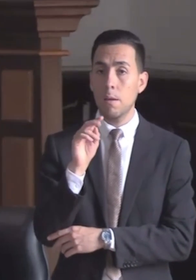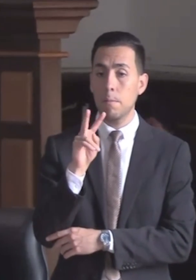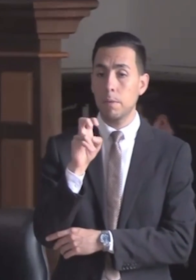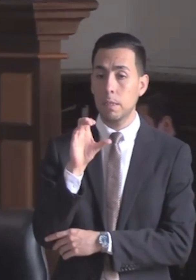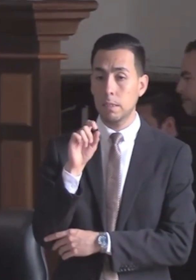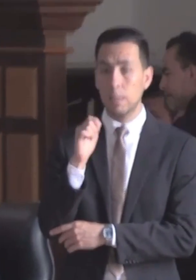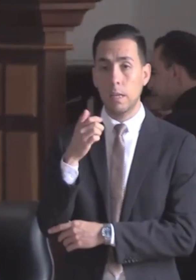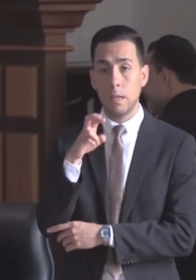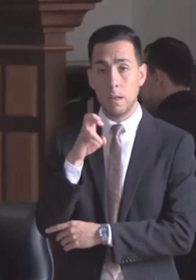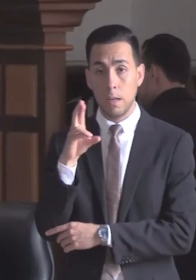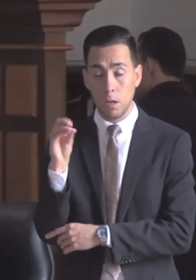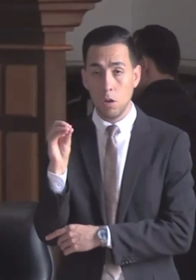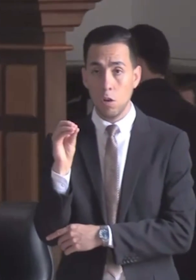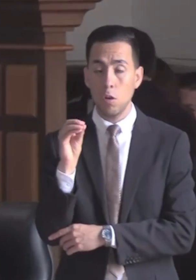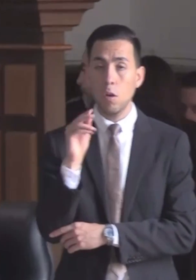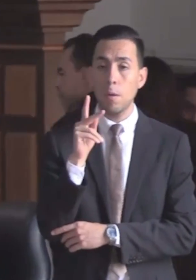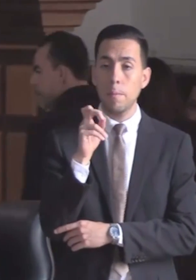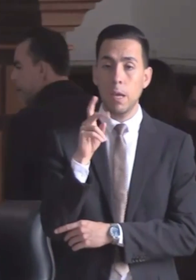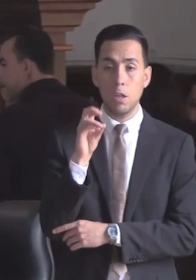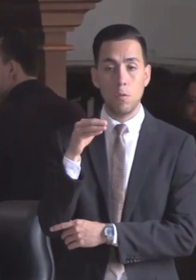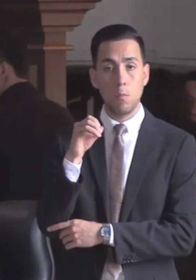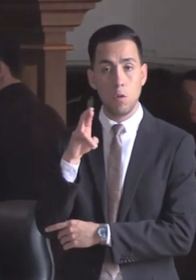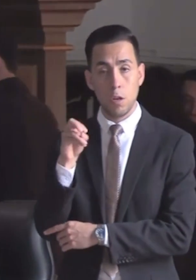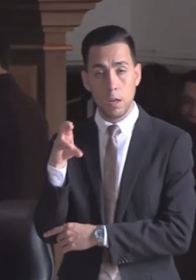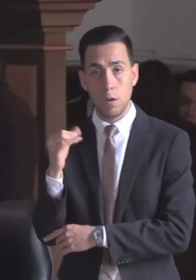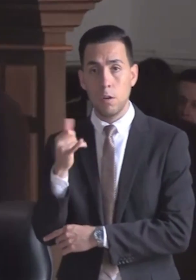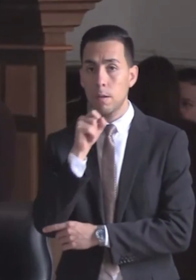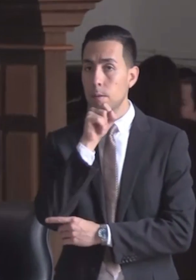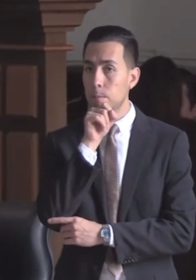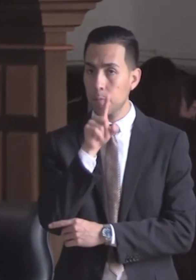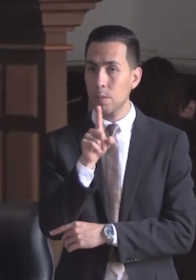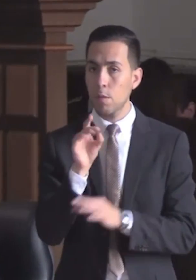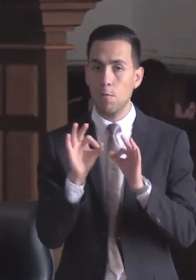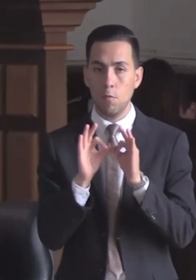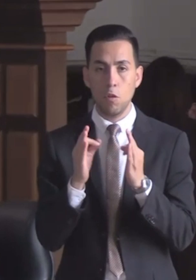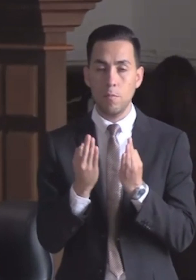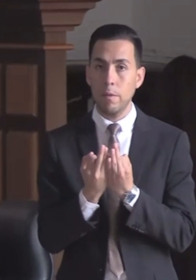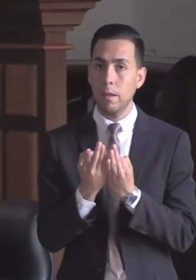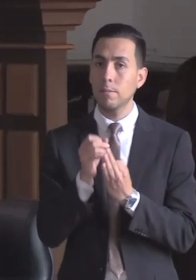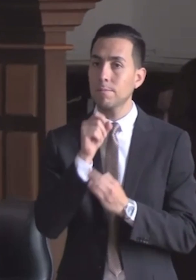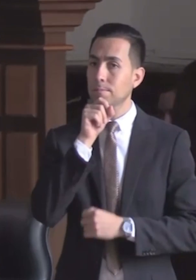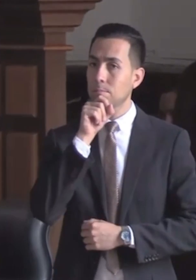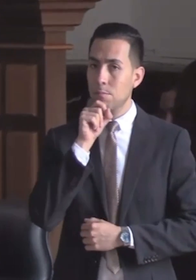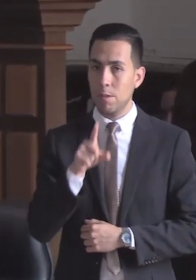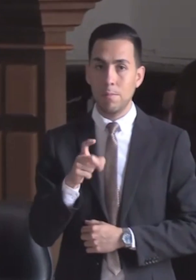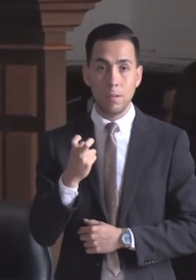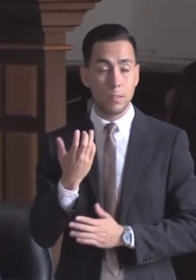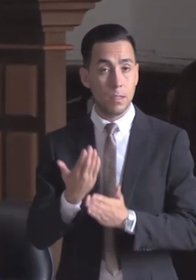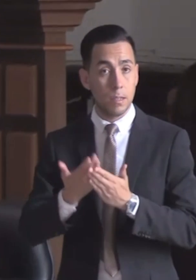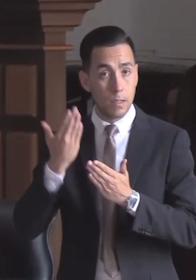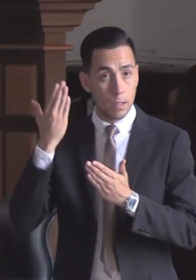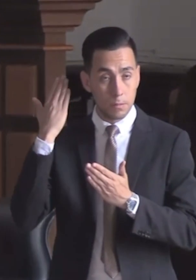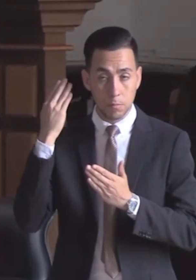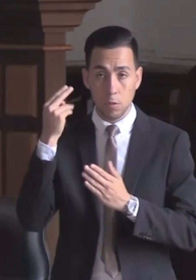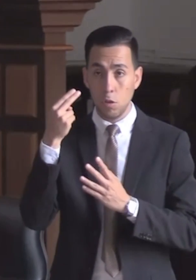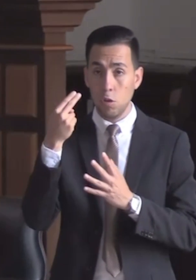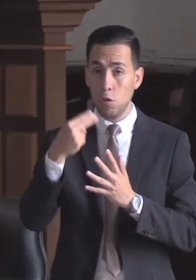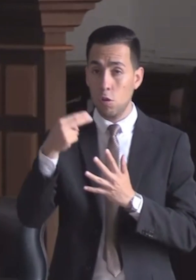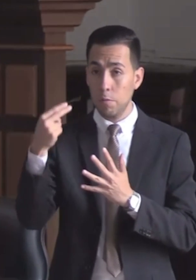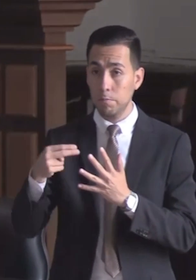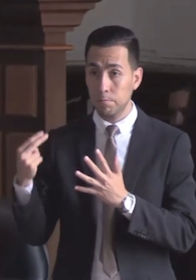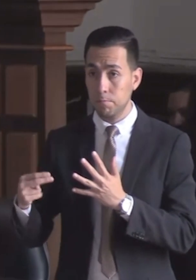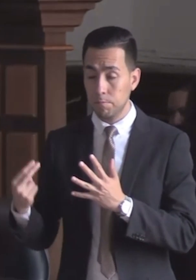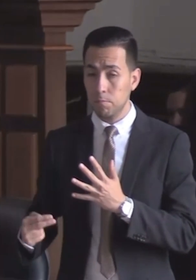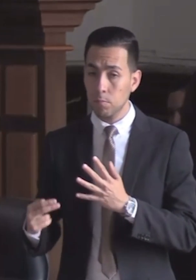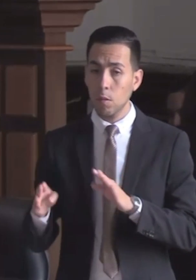Vicente Guerrero, Pedro Moreno, y de la misma forma honramos a aquellos nombres que han quedado